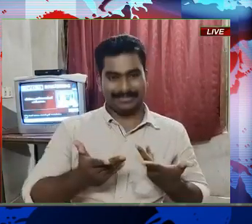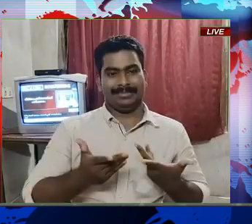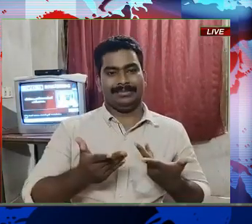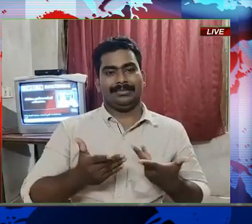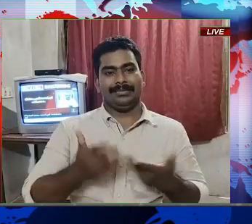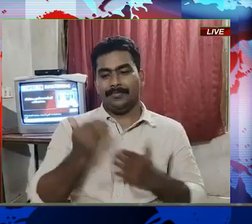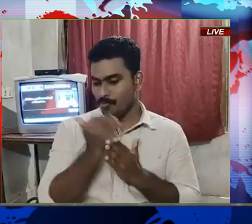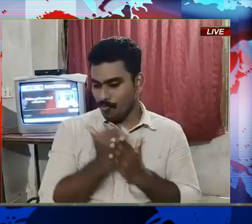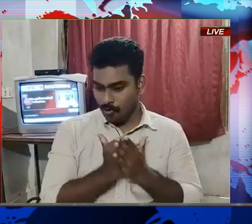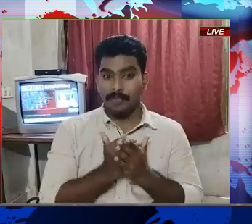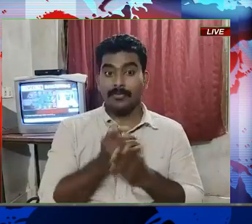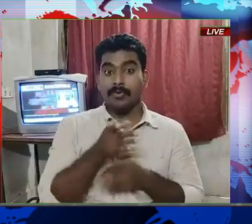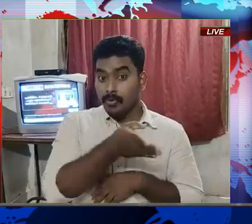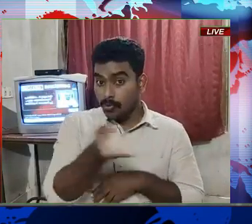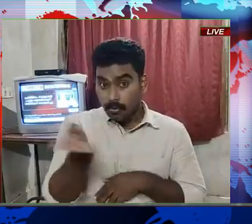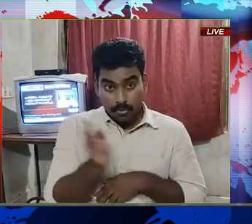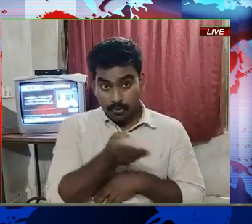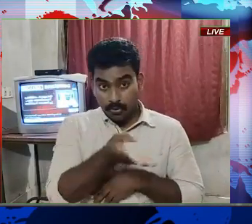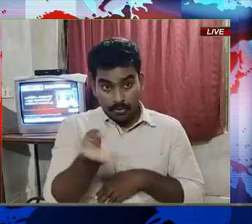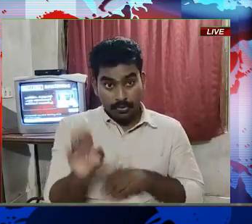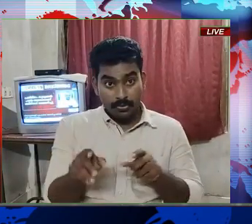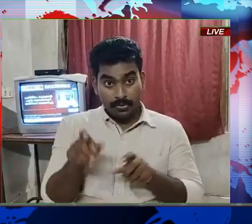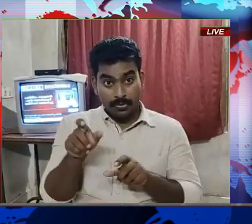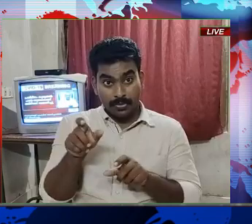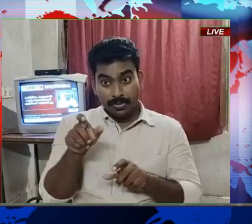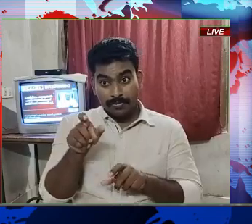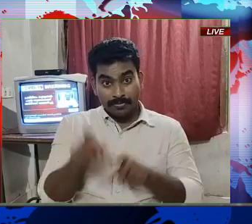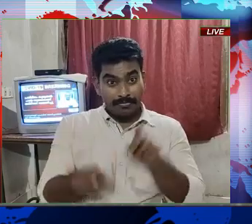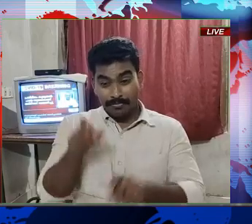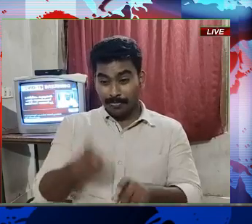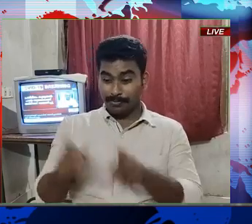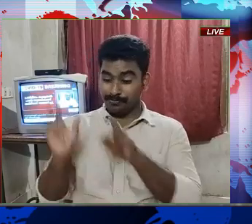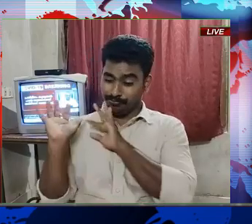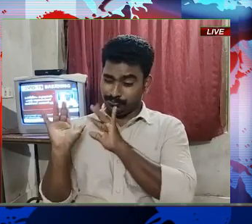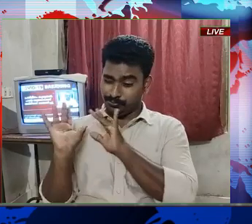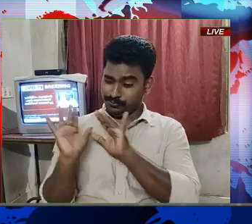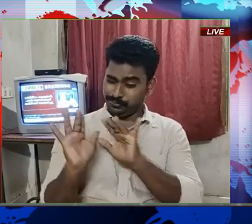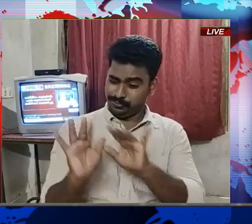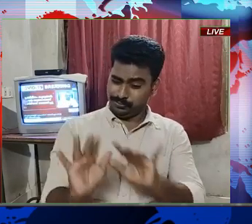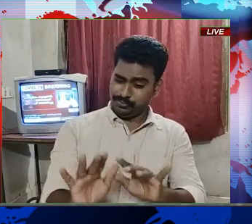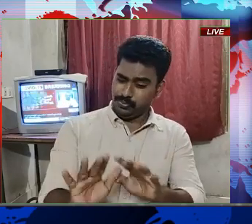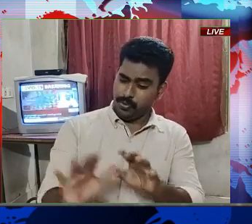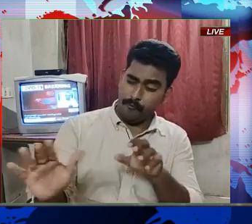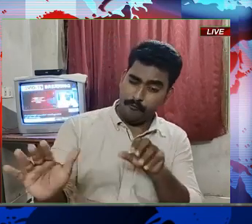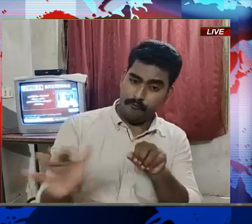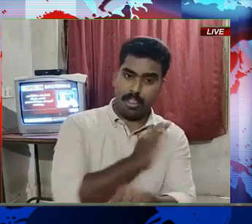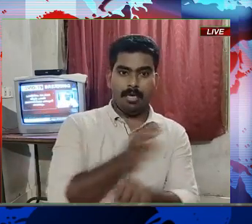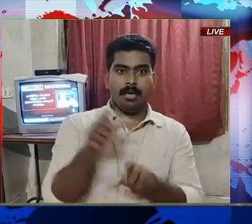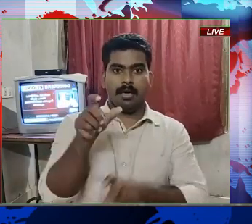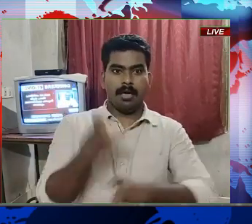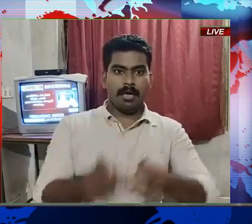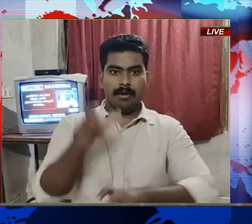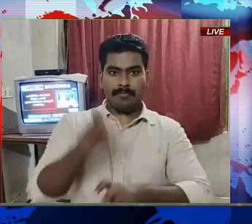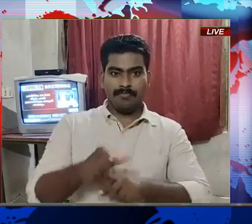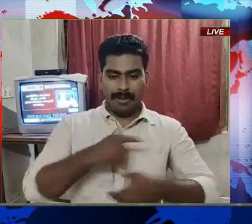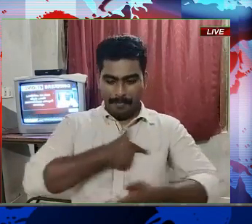സന്നദ്ധ പ്രവർത്തനമാണ്. അതായത്